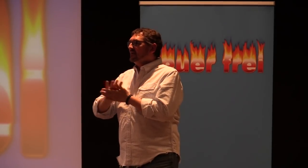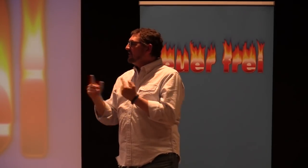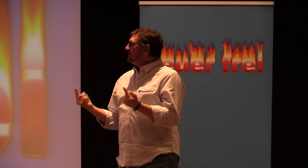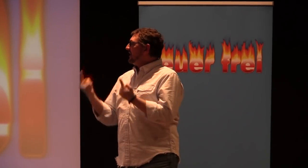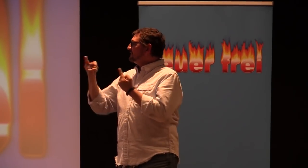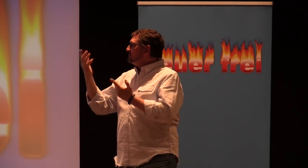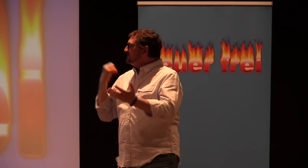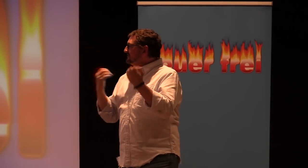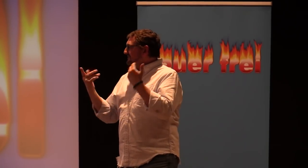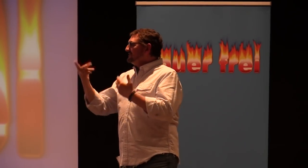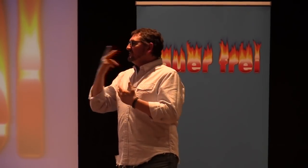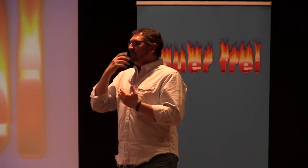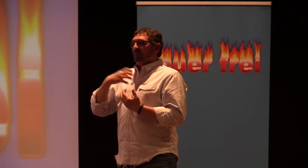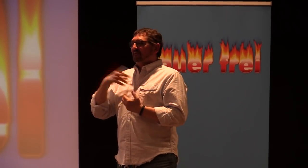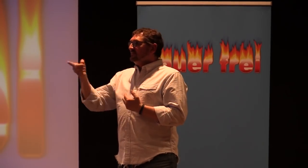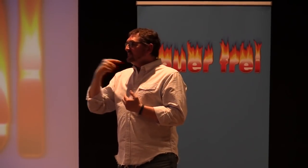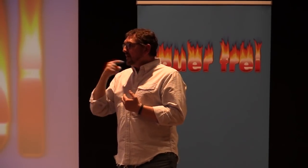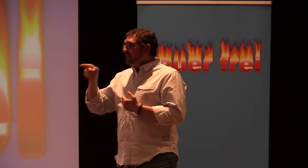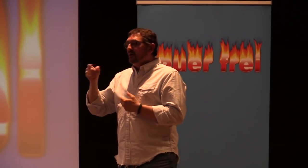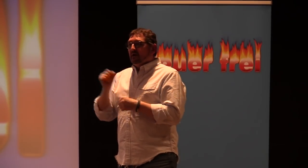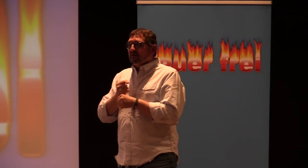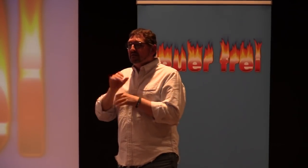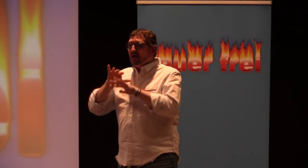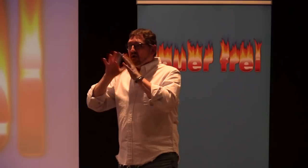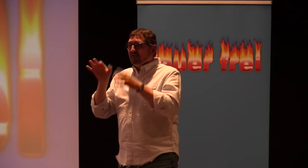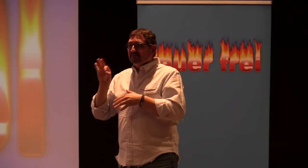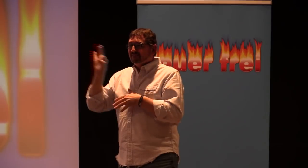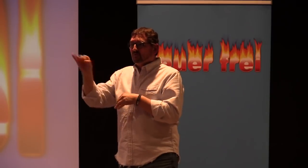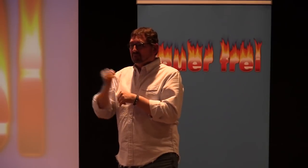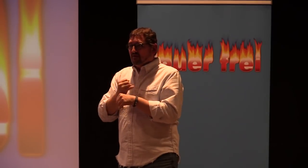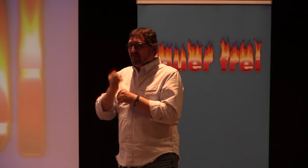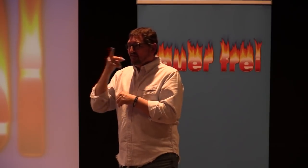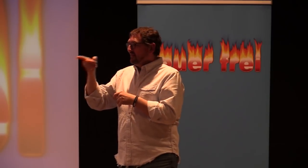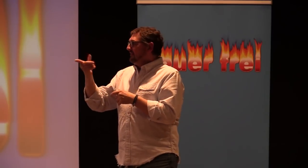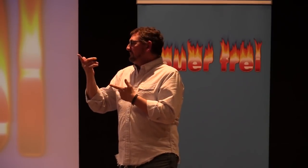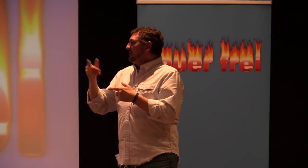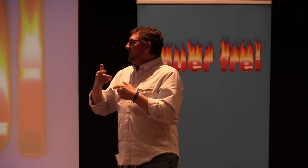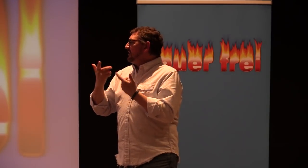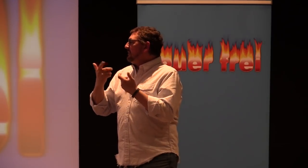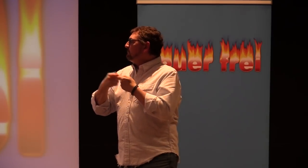Ja, ich habe gesagt ja gerade, dass es also auch für Leute mit Sportjugend auch nicht so einfach ist, den Nachwuchs zu